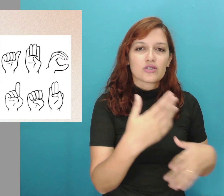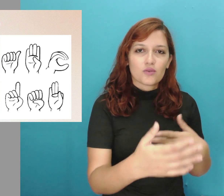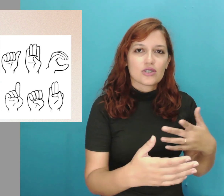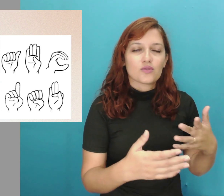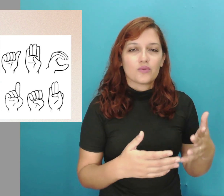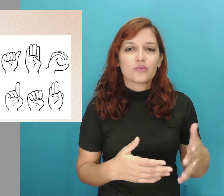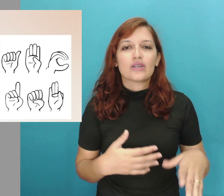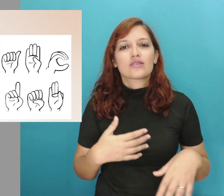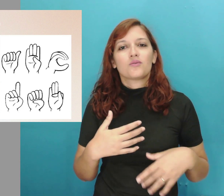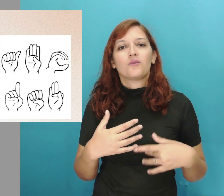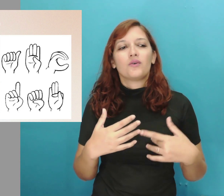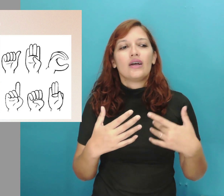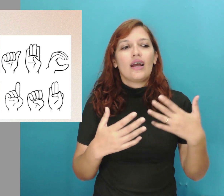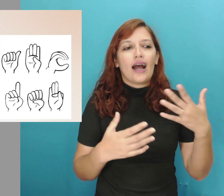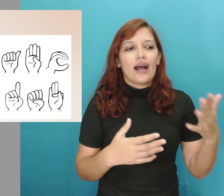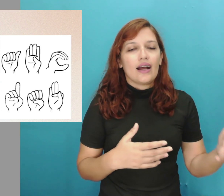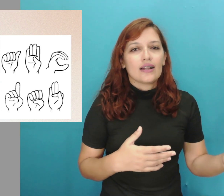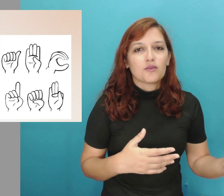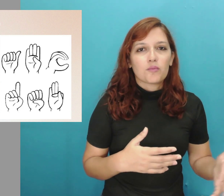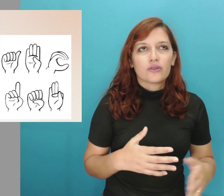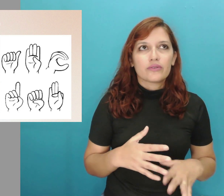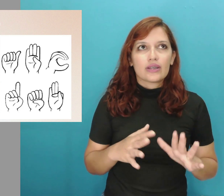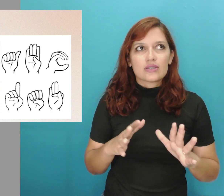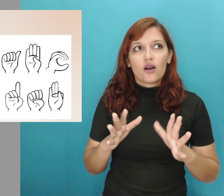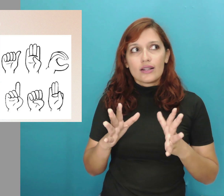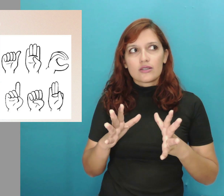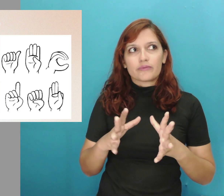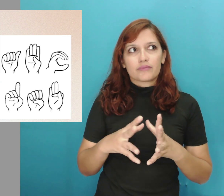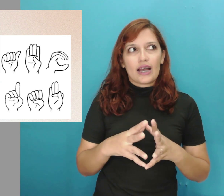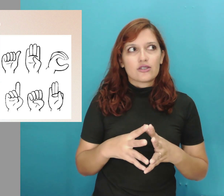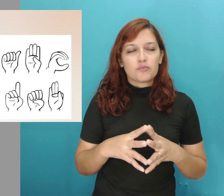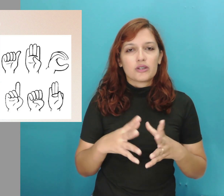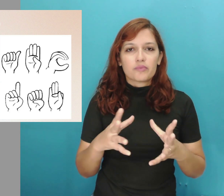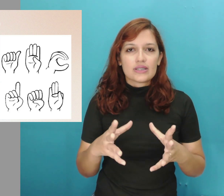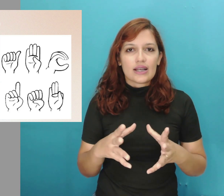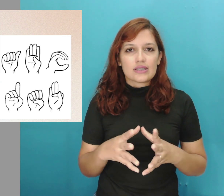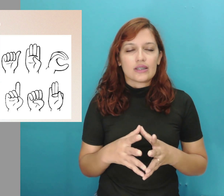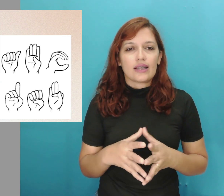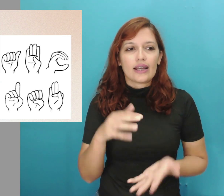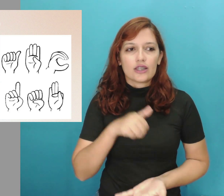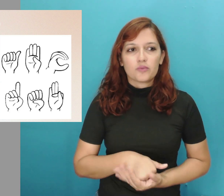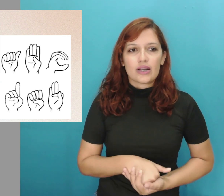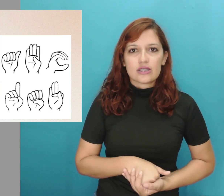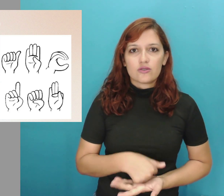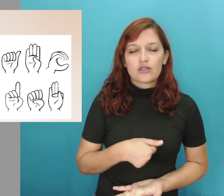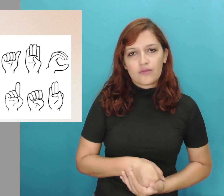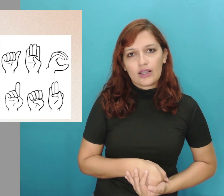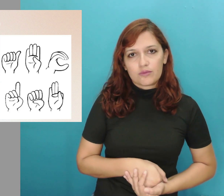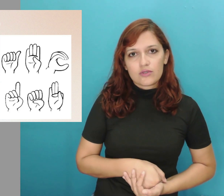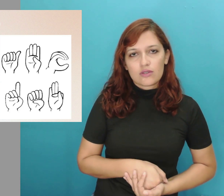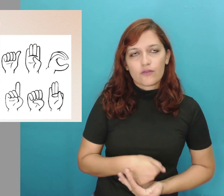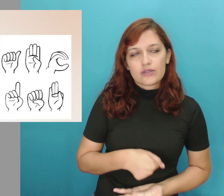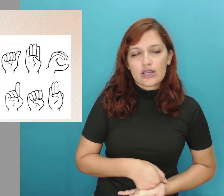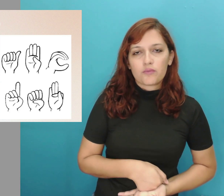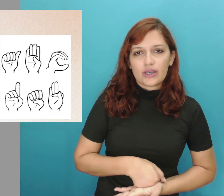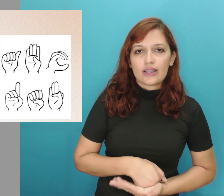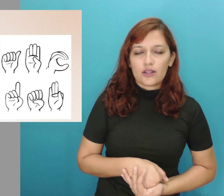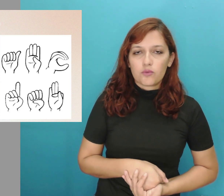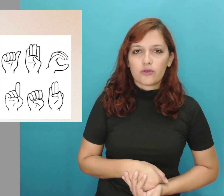pessoas surdas com a língua portuguesa. Olha só, a gente pode pensar assim, né? Aqui no Brasil nós falamos oficialmente a língua